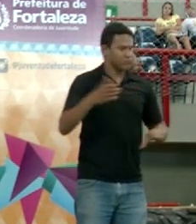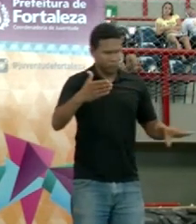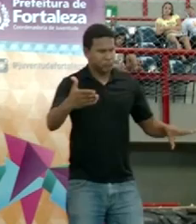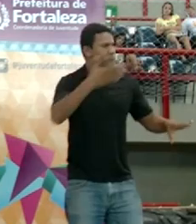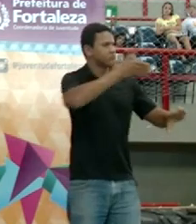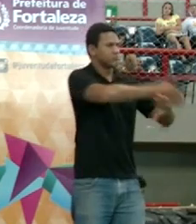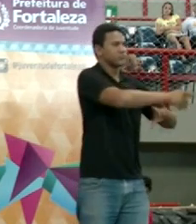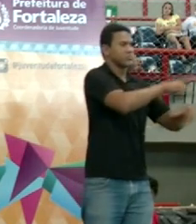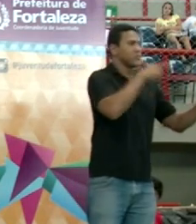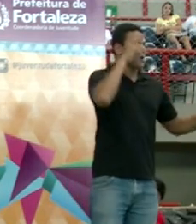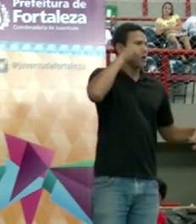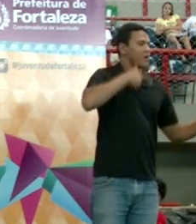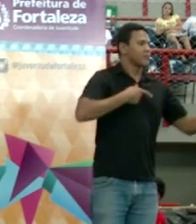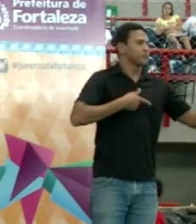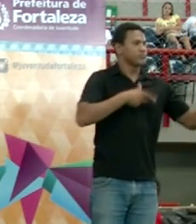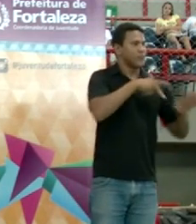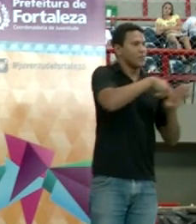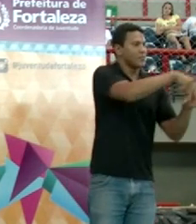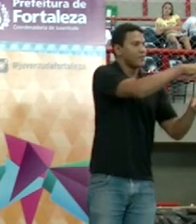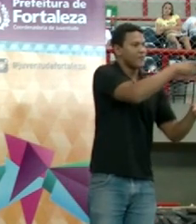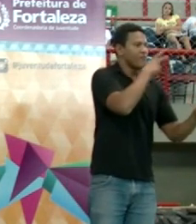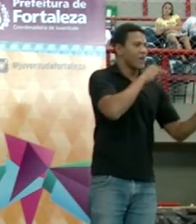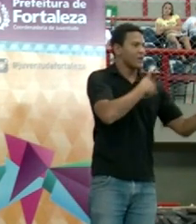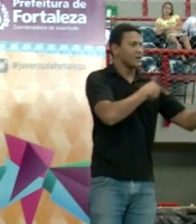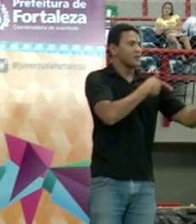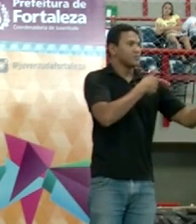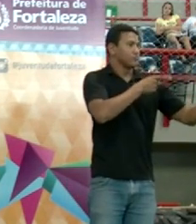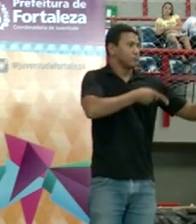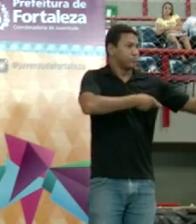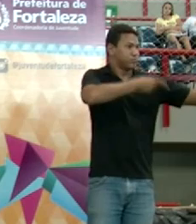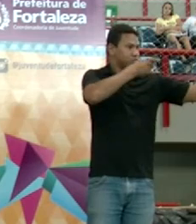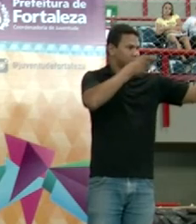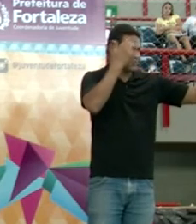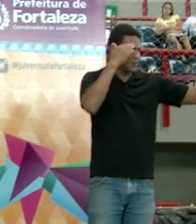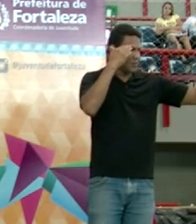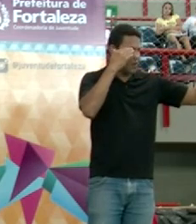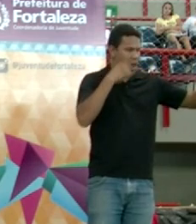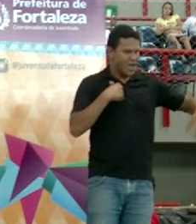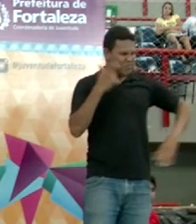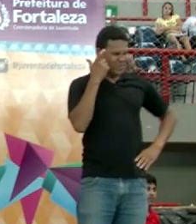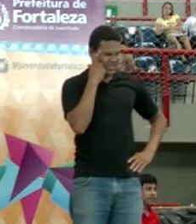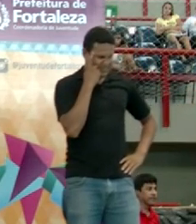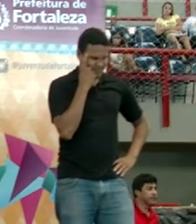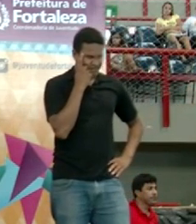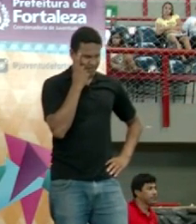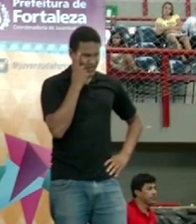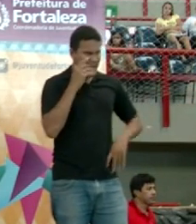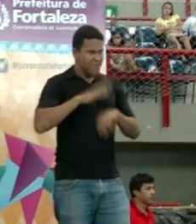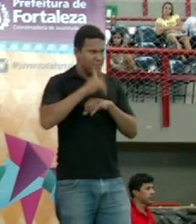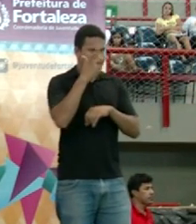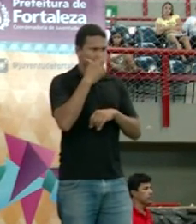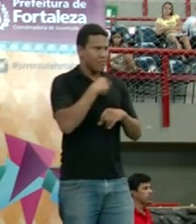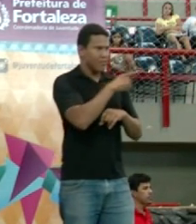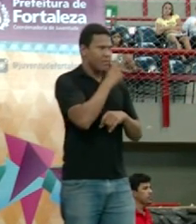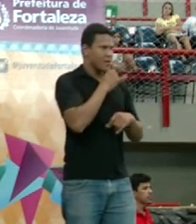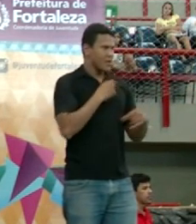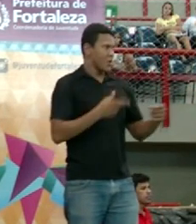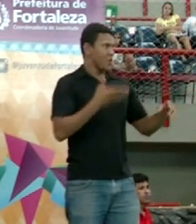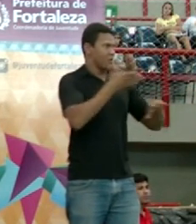guerra, ou vale a pena passar o resto da vida como servo? E nascer pobre, crescer pobre, casar com uma pobre, ter um monte de pobre, morrer